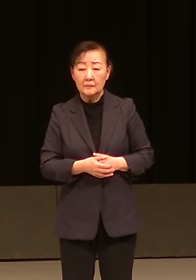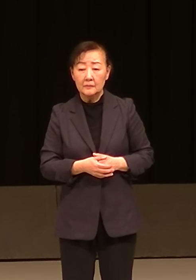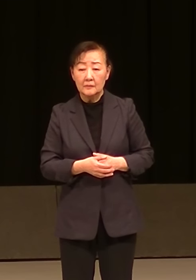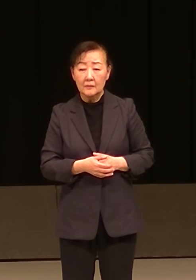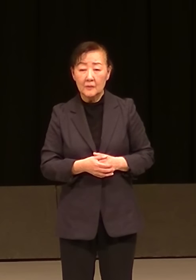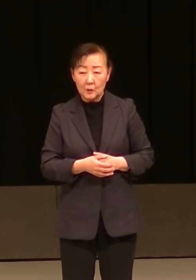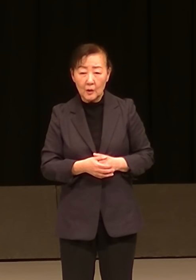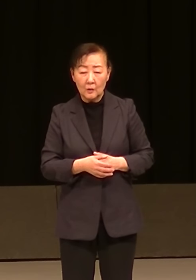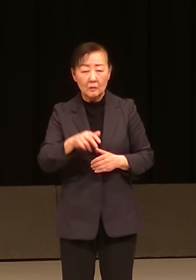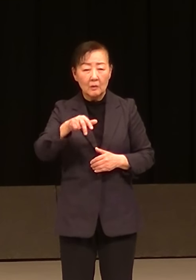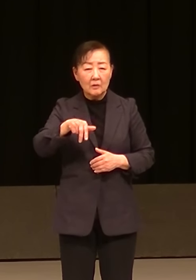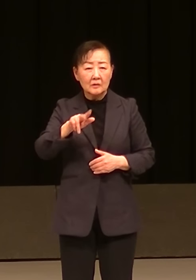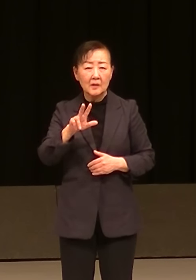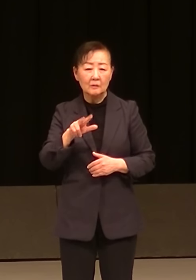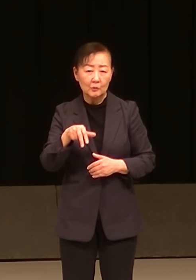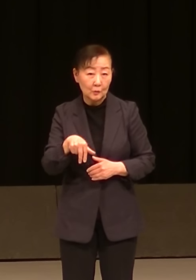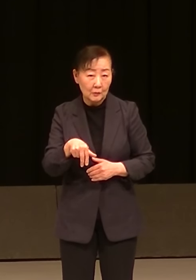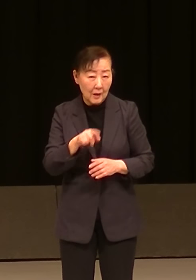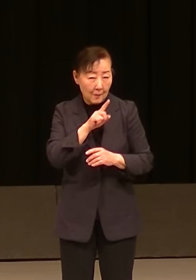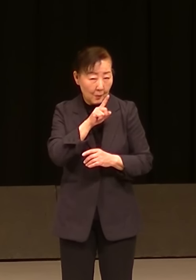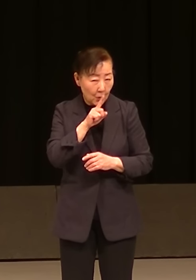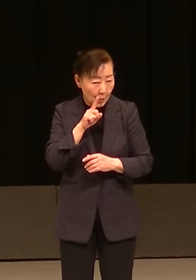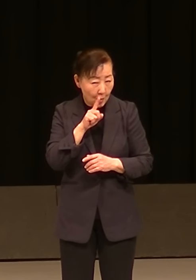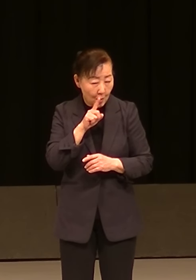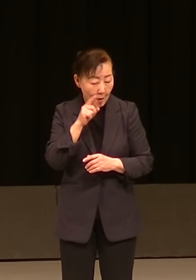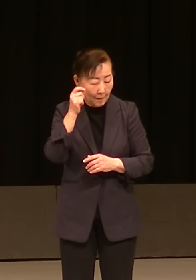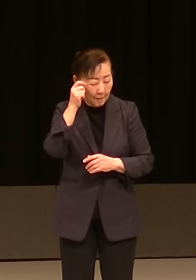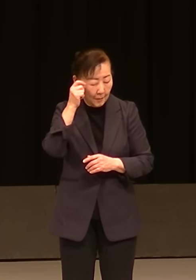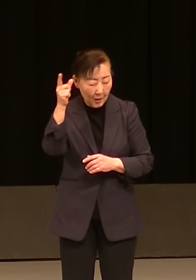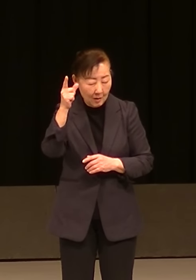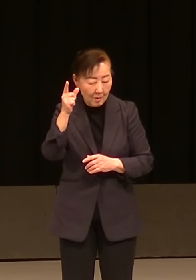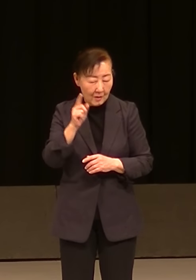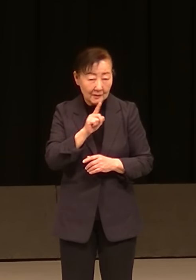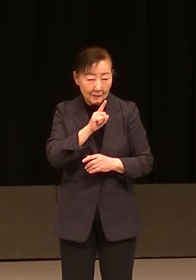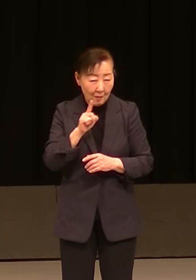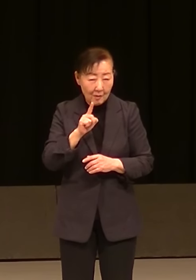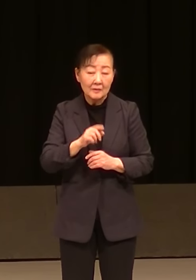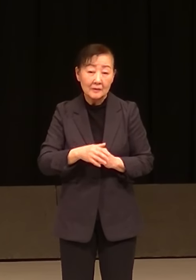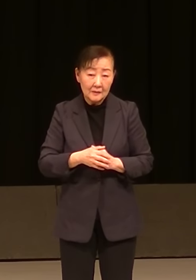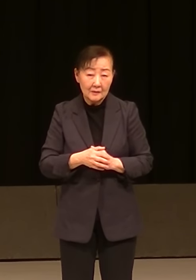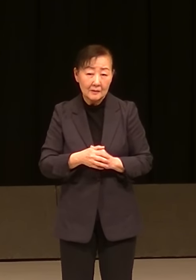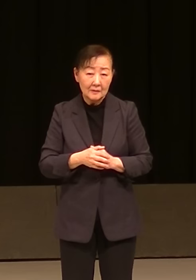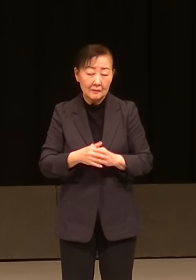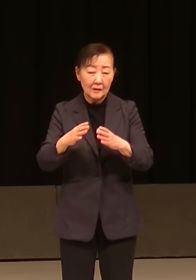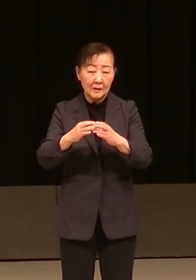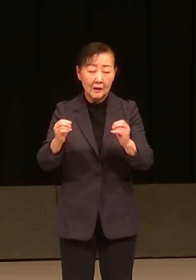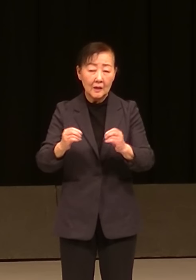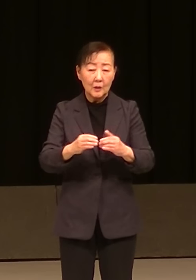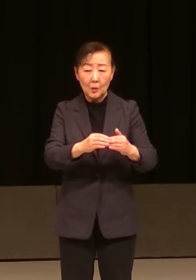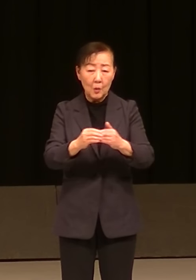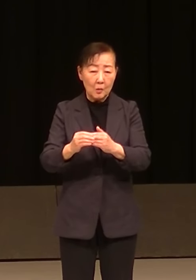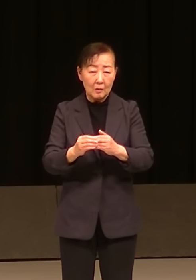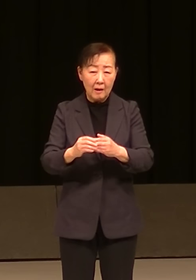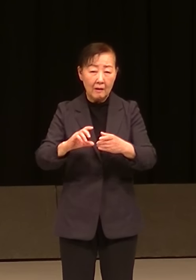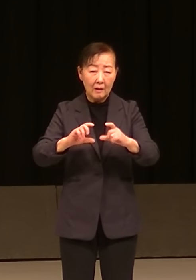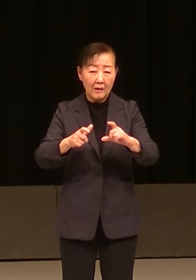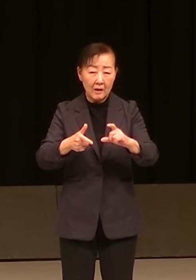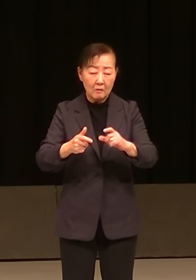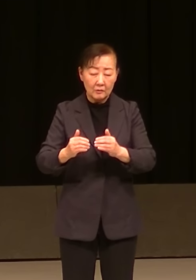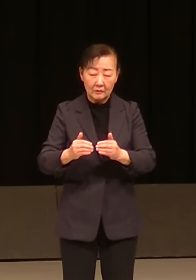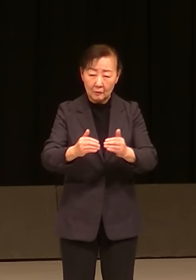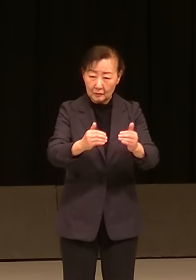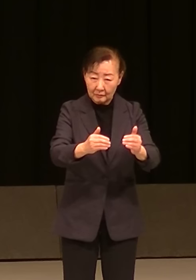それこそステルスを持ってですね、賢きステルスを持って国連改革、を誘導してく